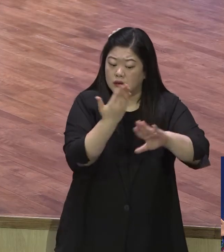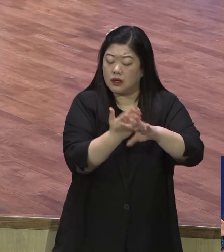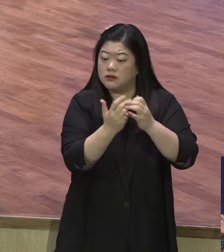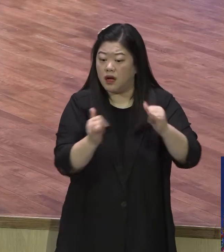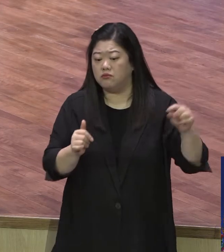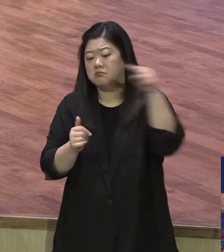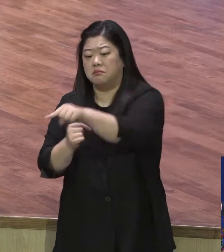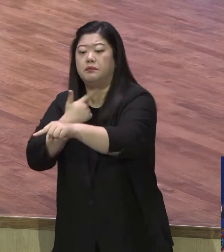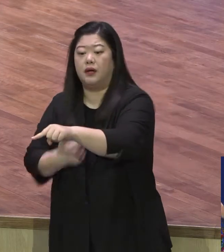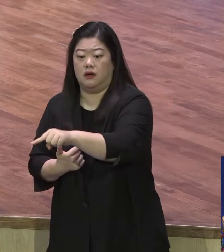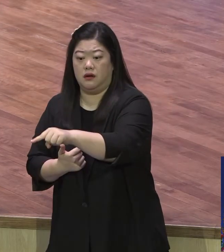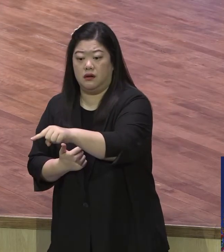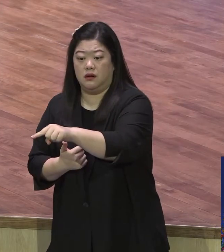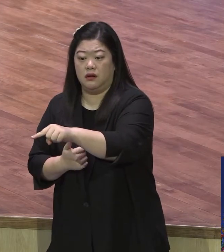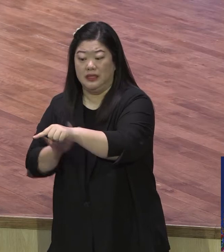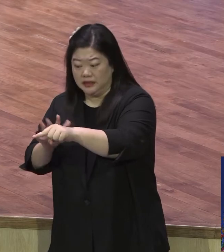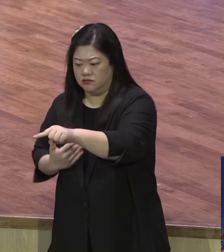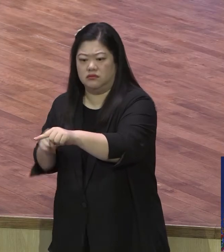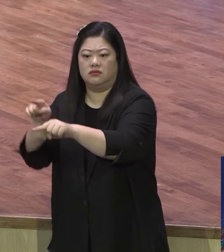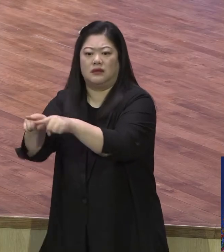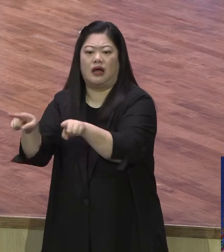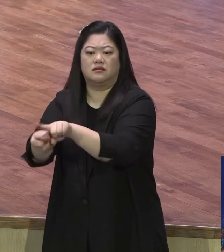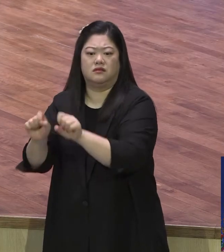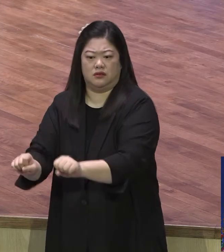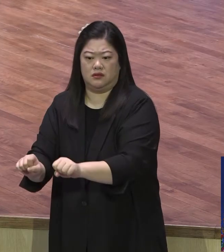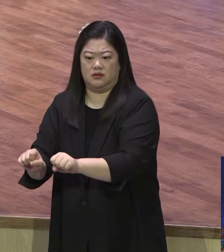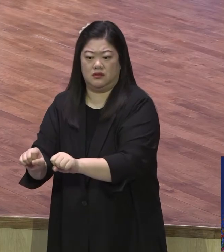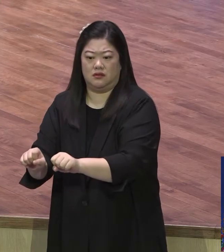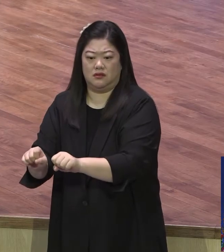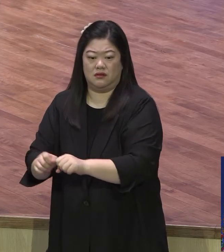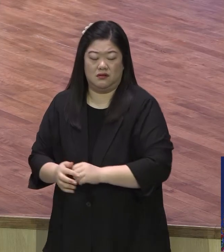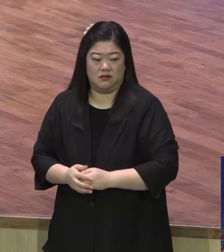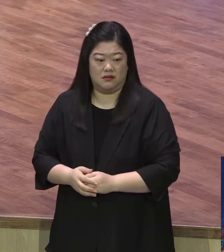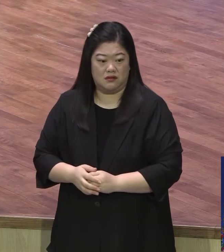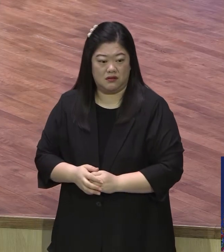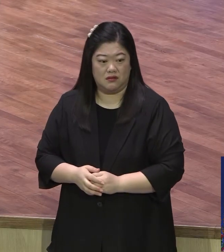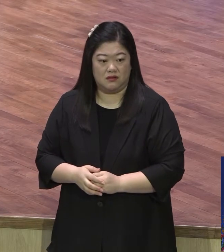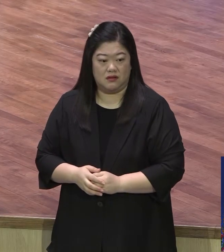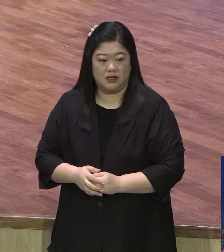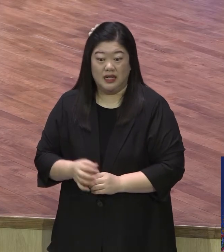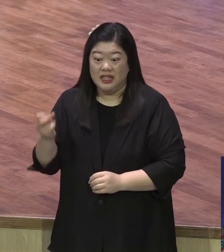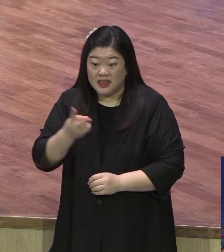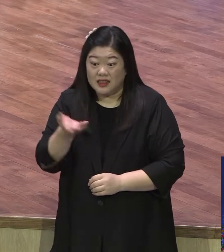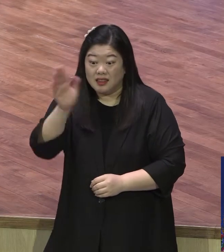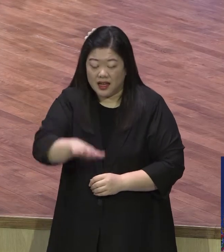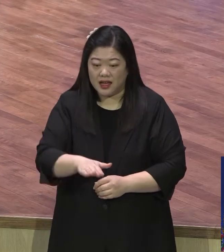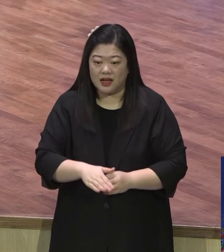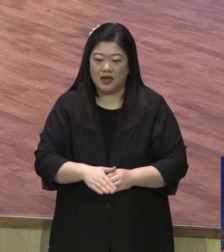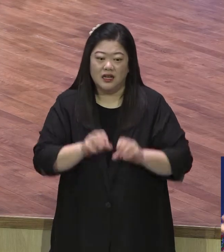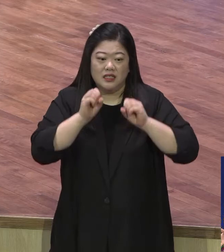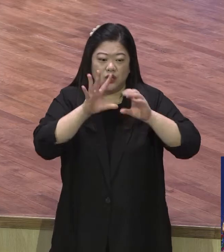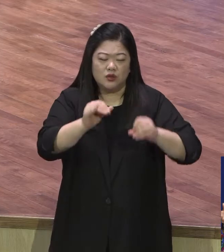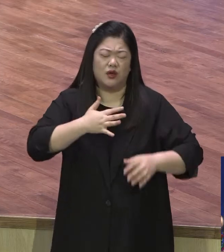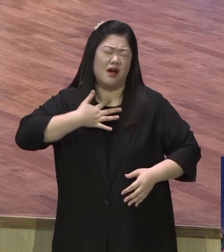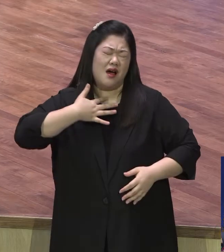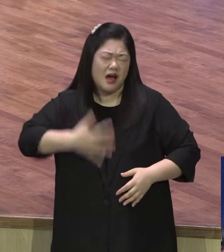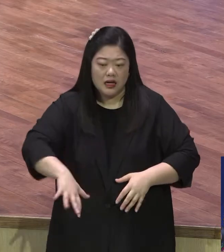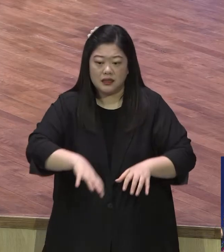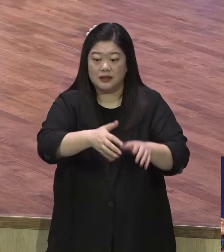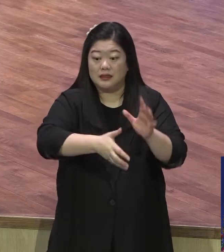된 곳을 거의 없어요 성교사가 안 가요 힘드니까 증거된 거의